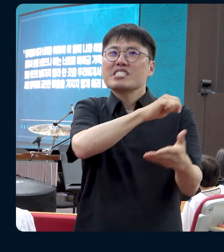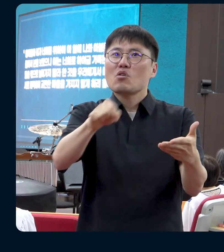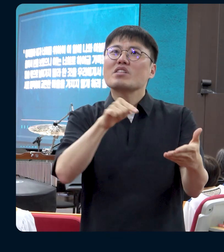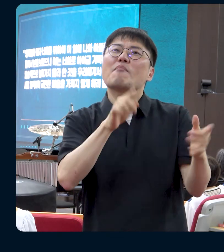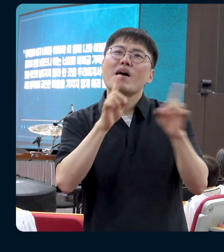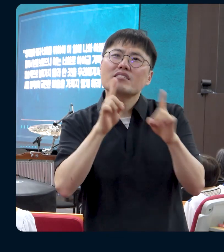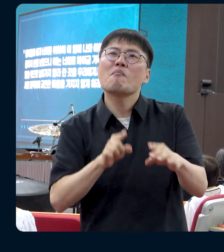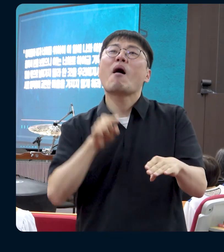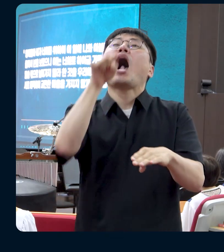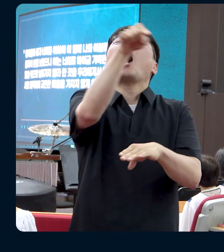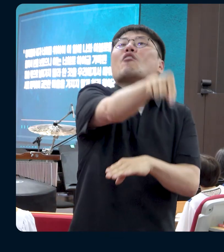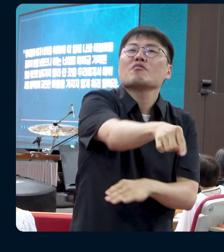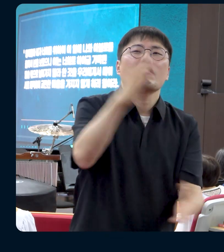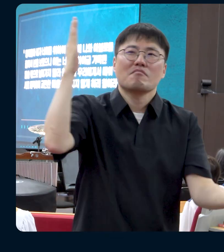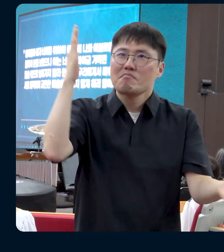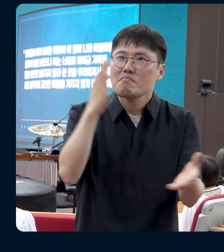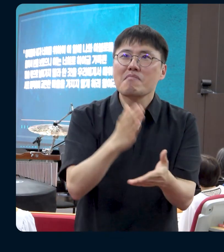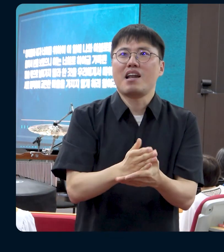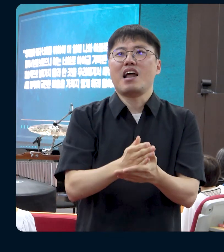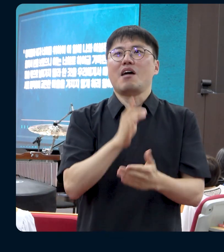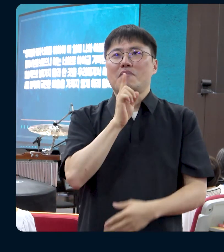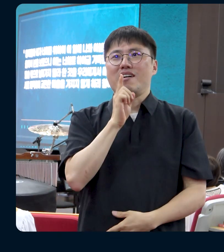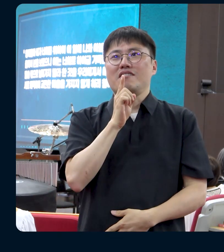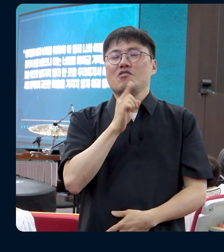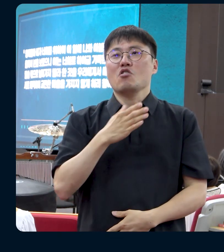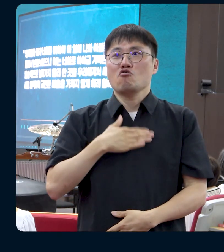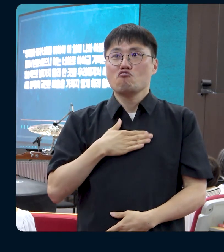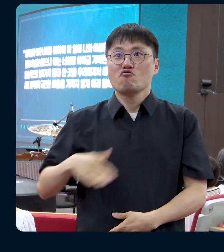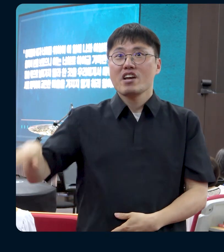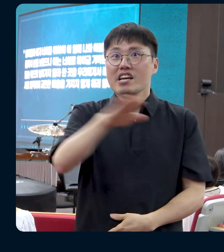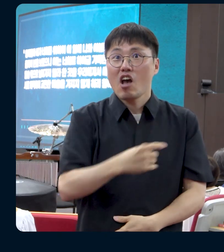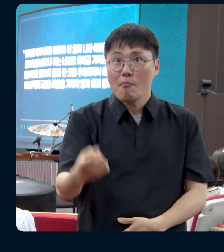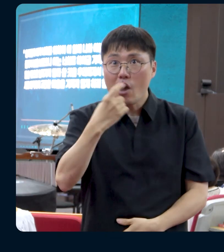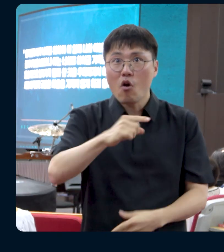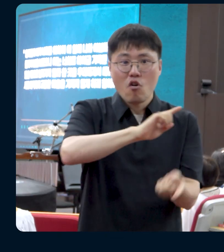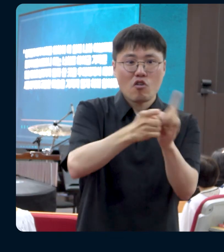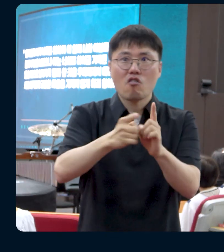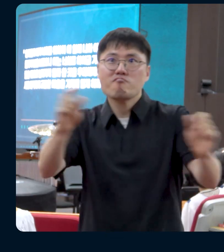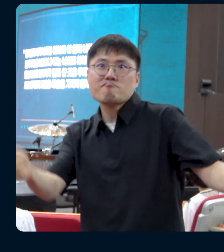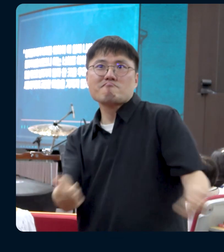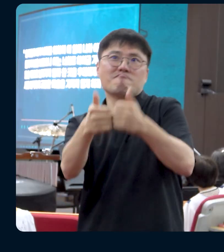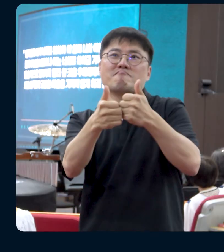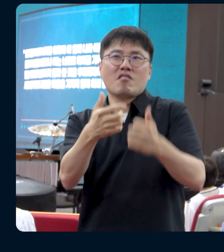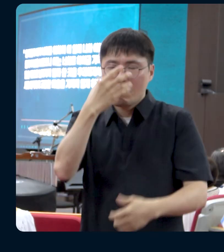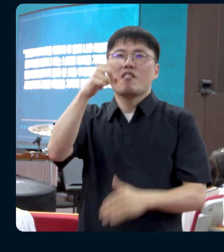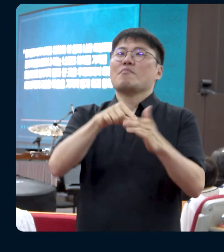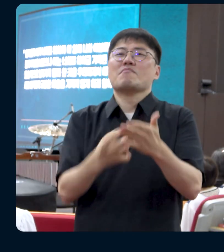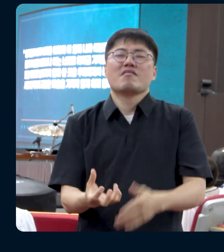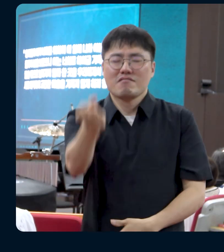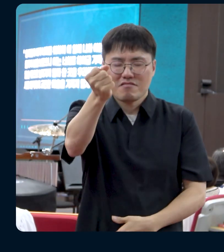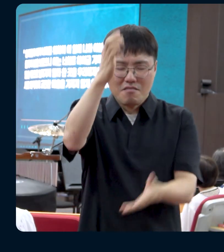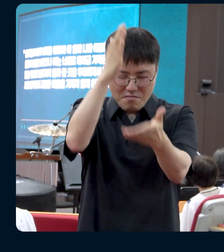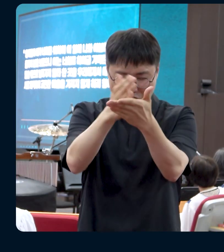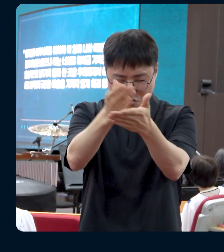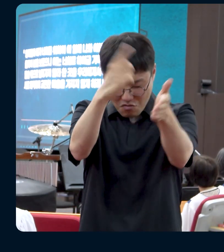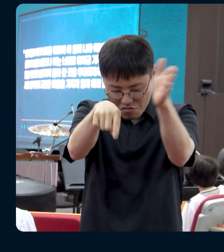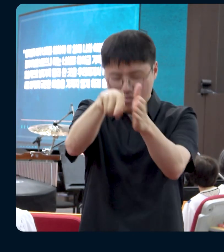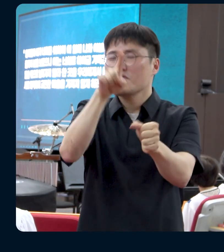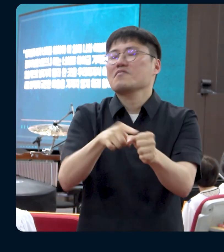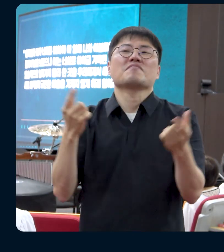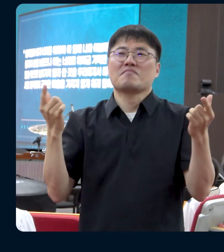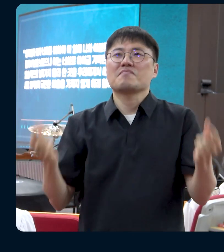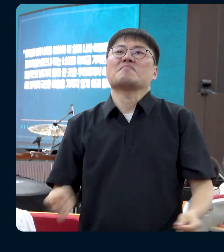하여금 기록된 말씀 밖으로 넘어가지 말라 한 것을 우리에게서 배워 서로 대적하여 교만한